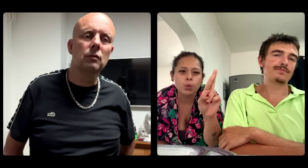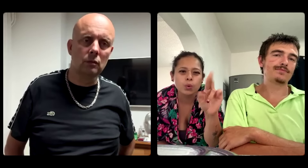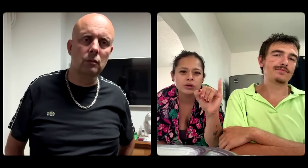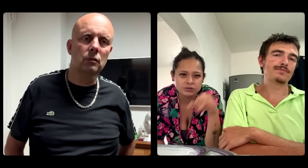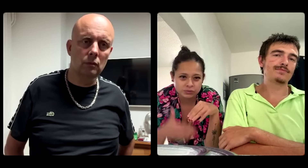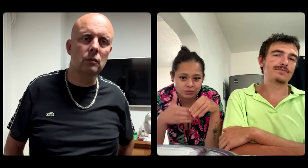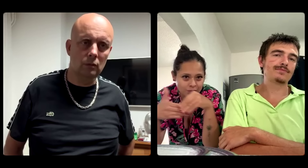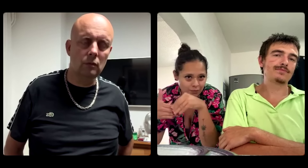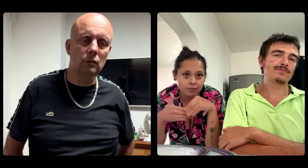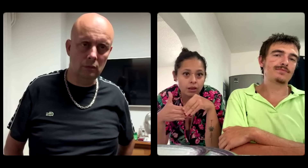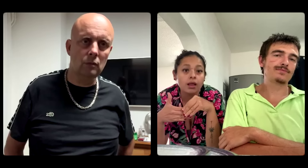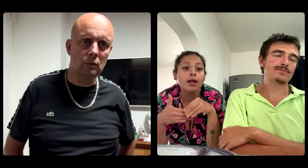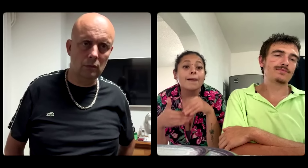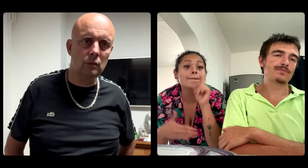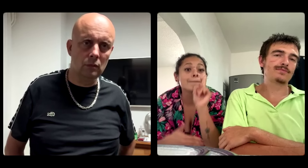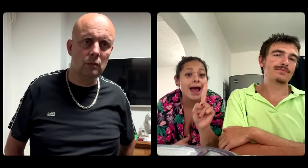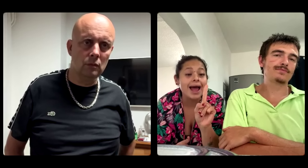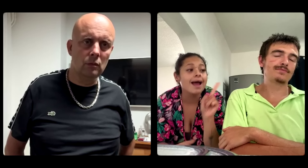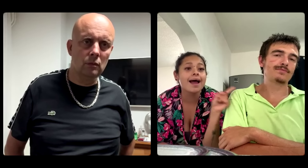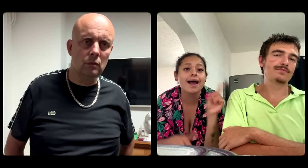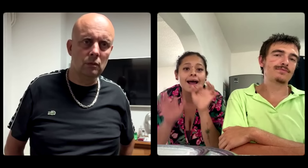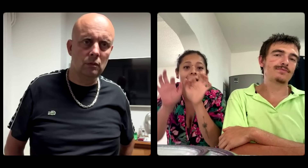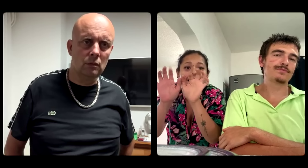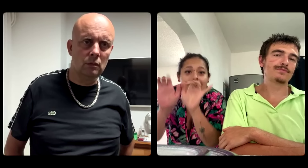is geen probleem.